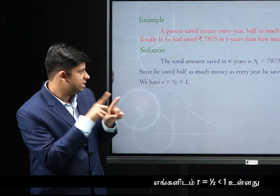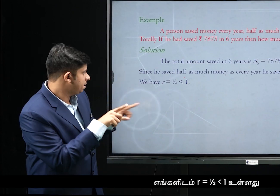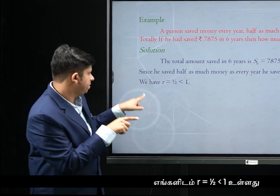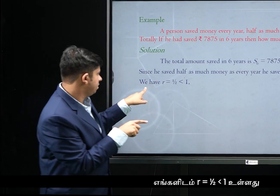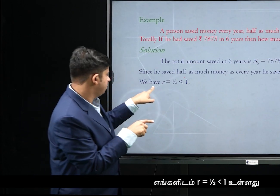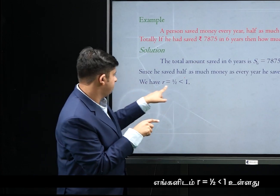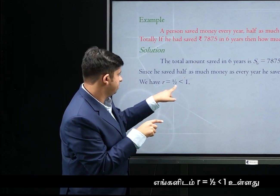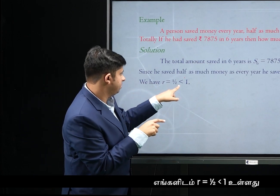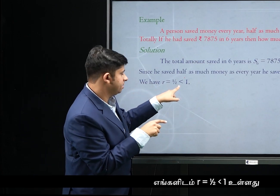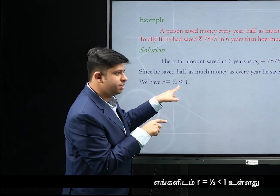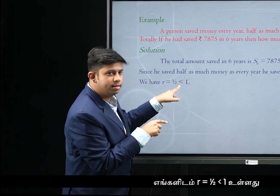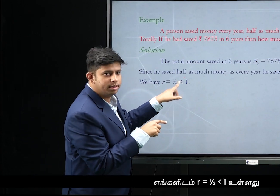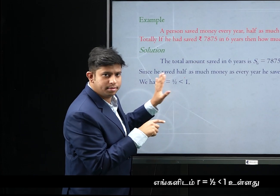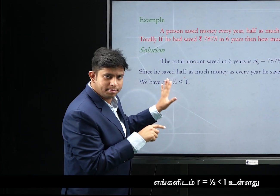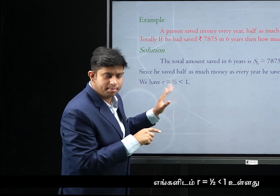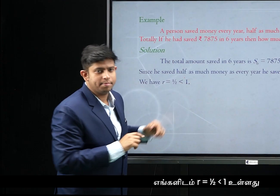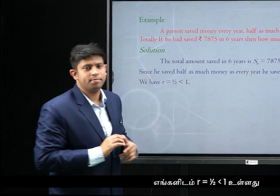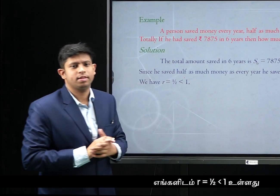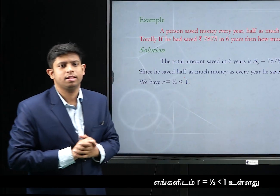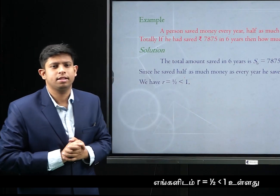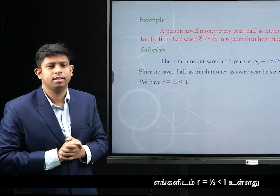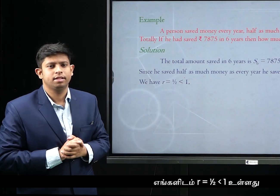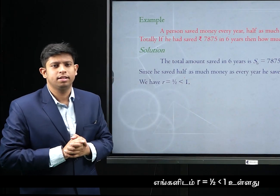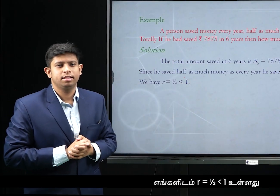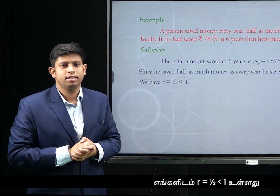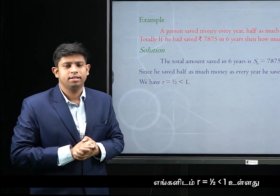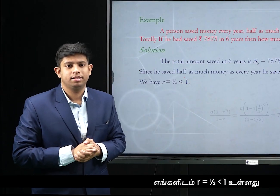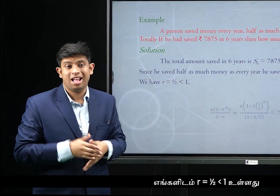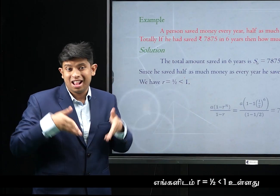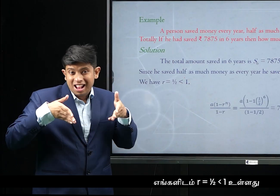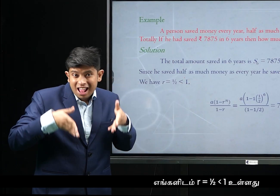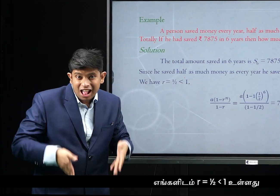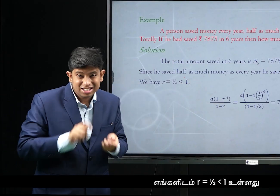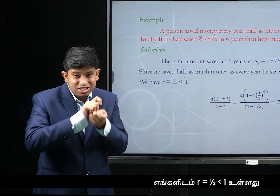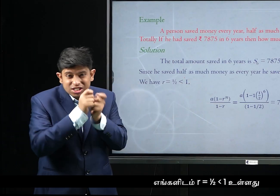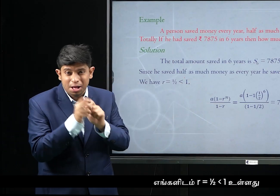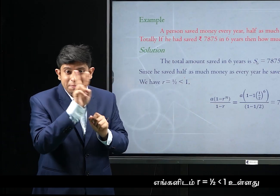ஆர் ஈடு 1/2 1ஐ விட சிறியது உள்ளது.